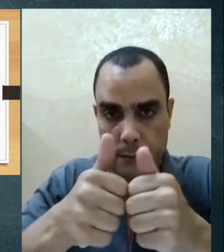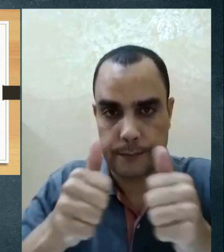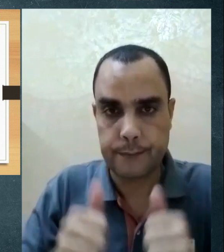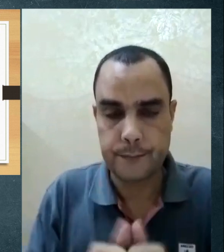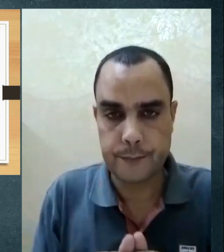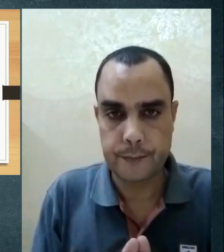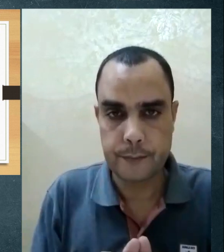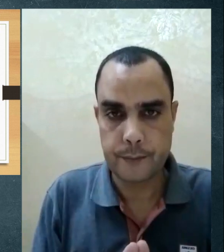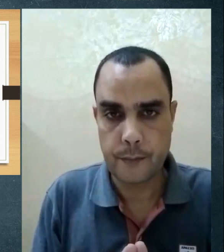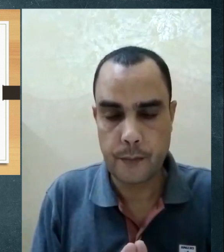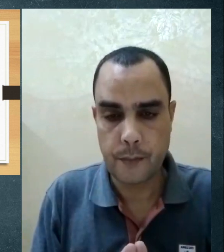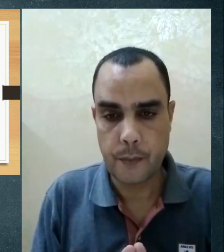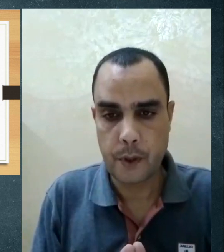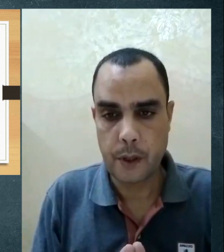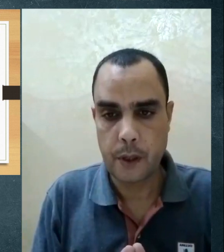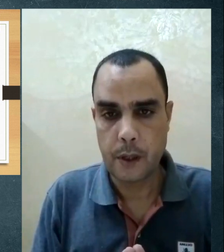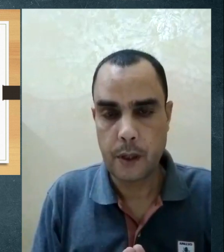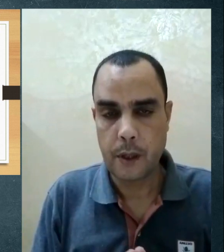الأسرة.